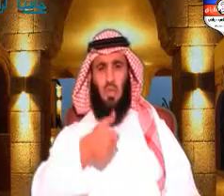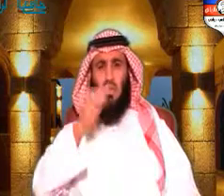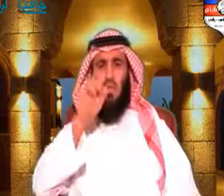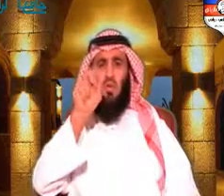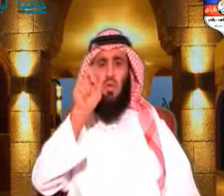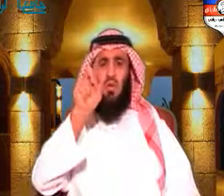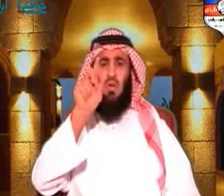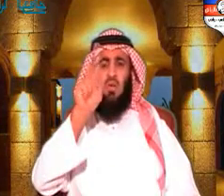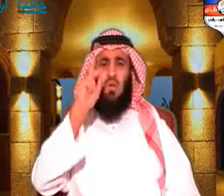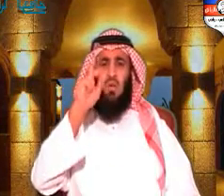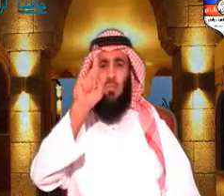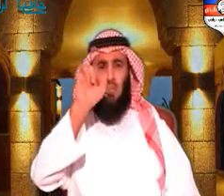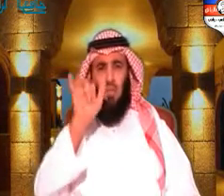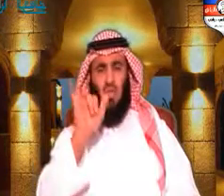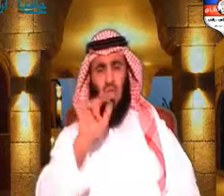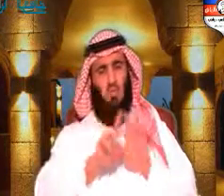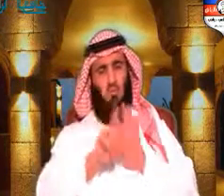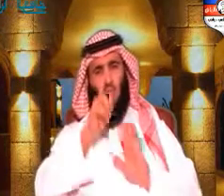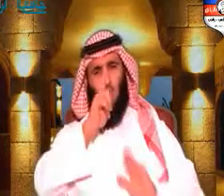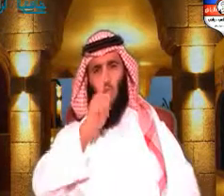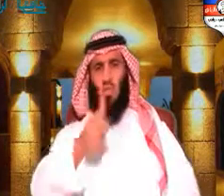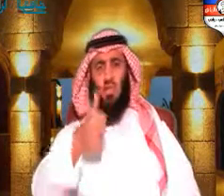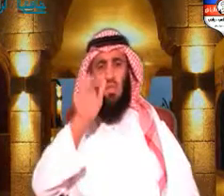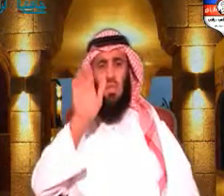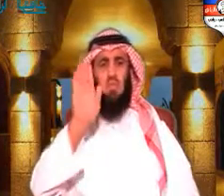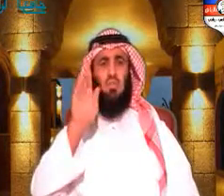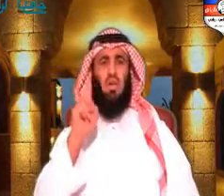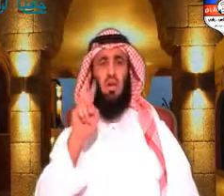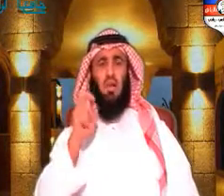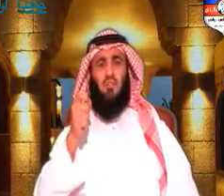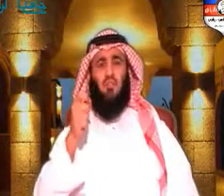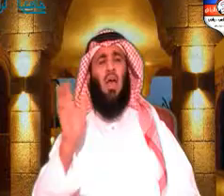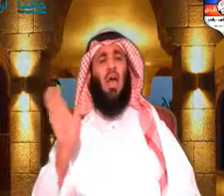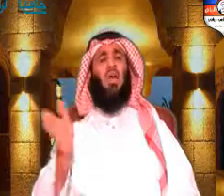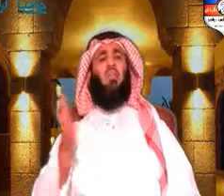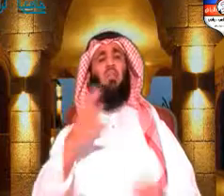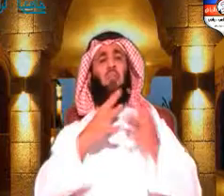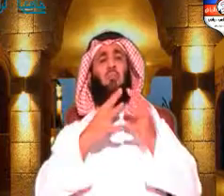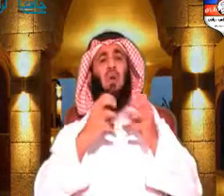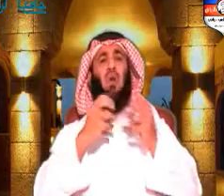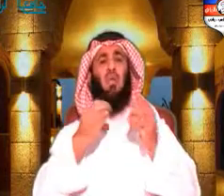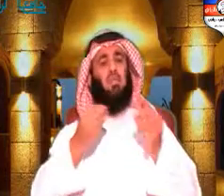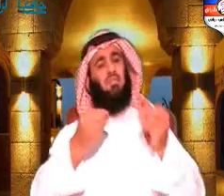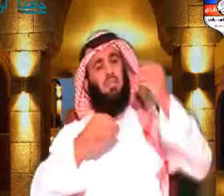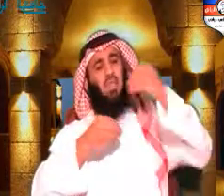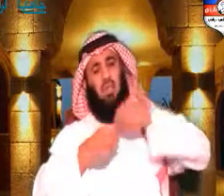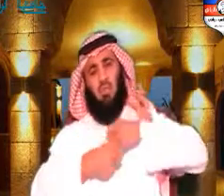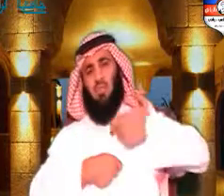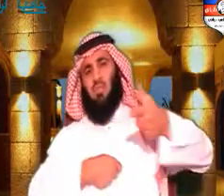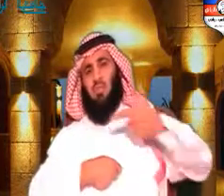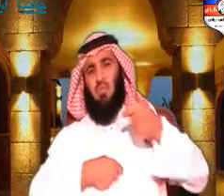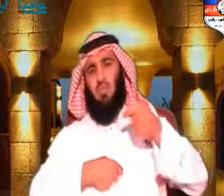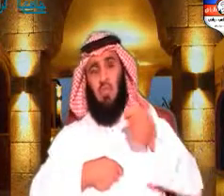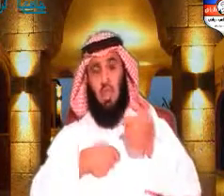رحمه الله: الإسراف هو الإفراط في شيء ومجاوزة الحد. وقال إياس